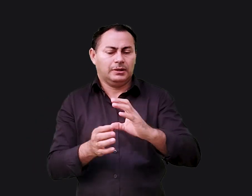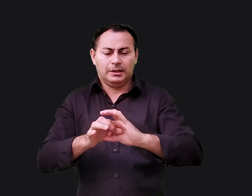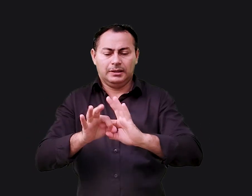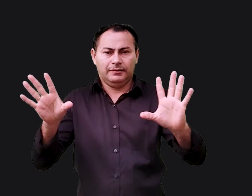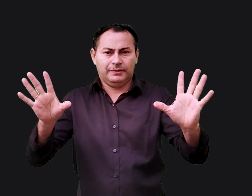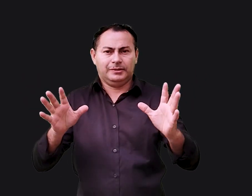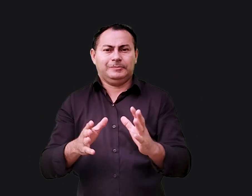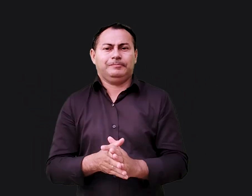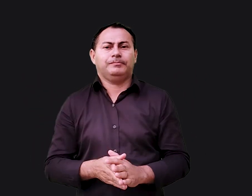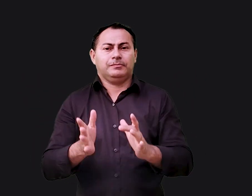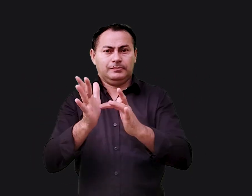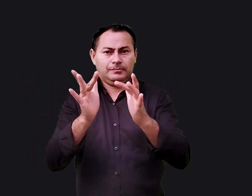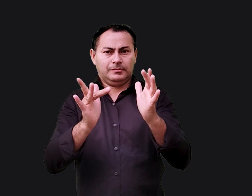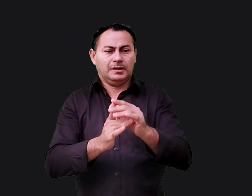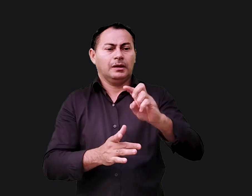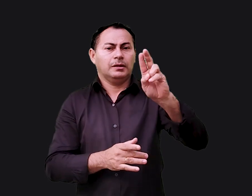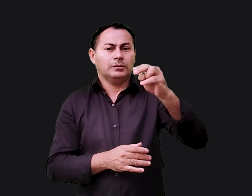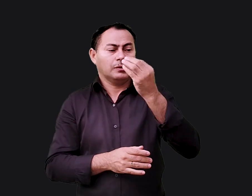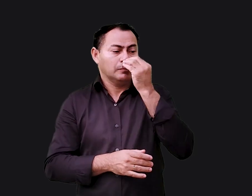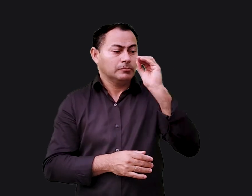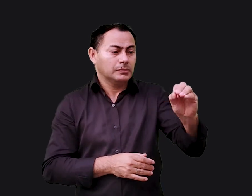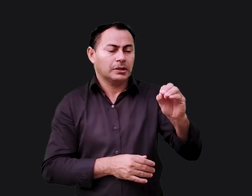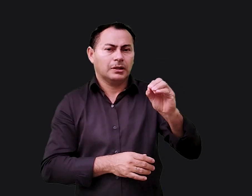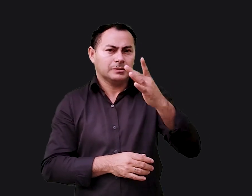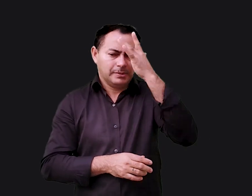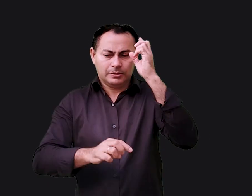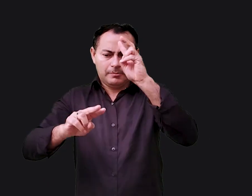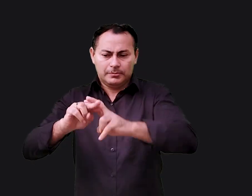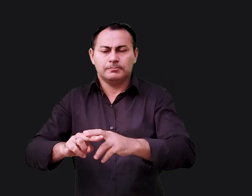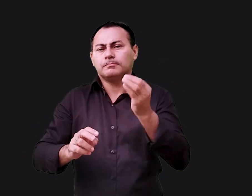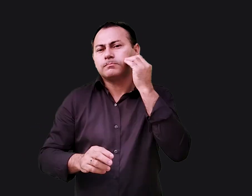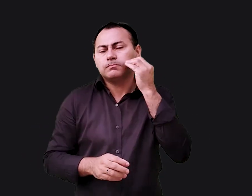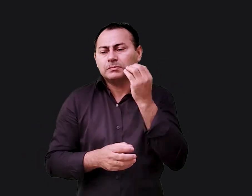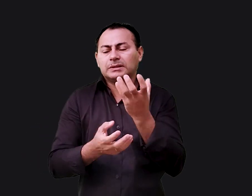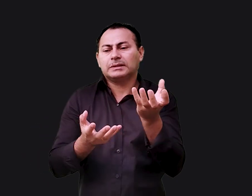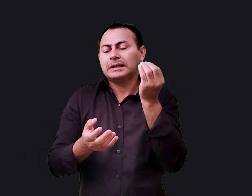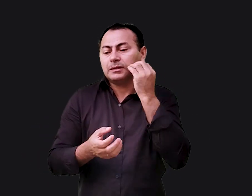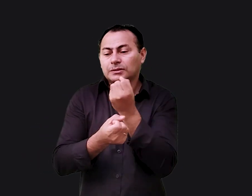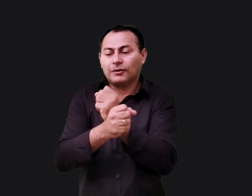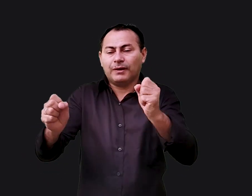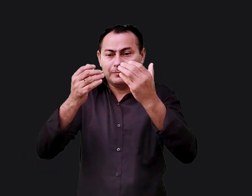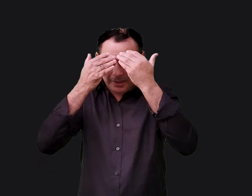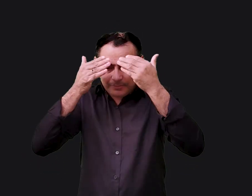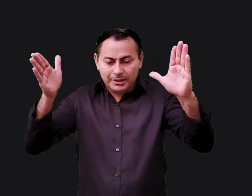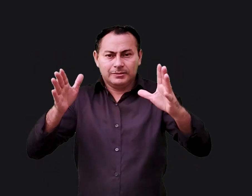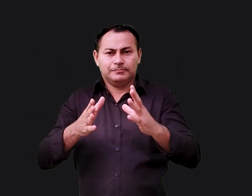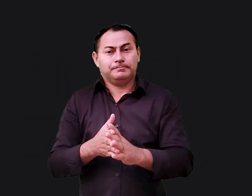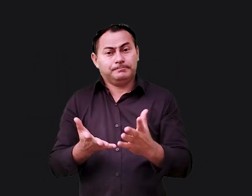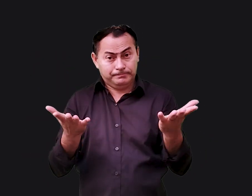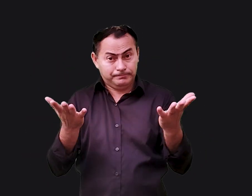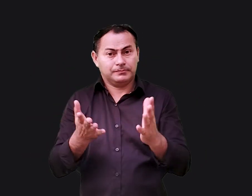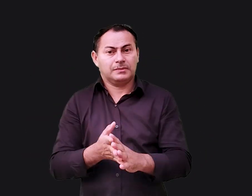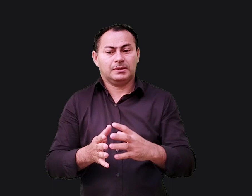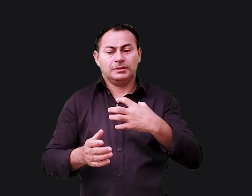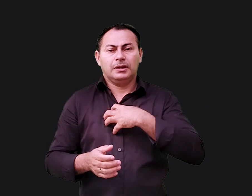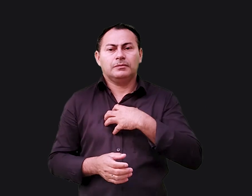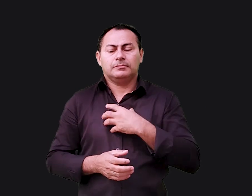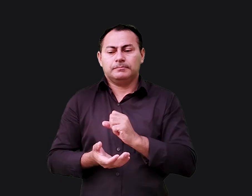dizer que não são livres Jesus nunca ignorou aqueles presos que tentavam se soltar de suas cadeias é